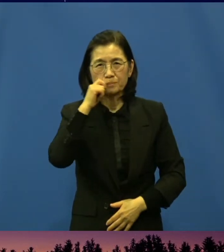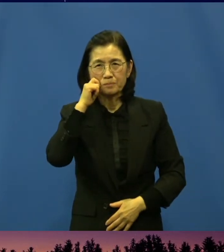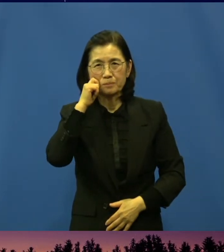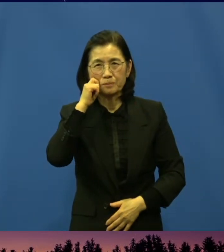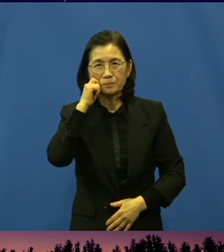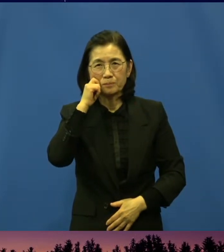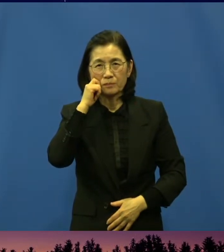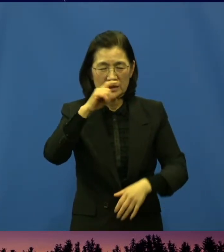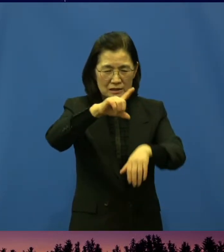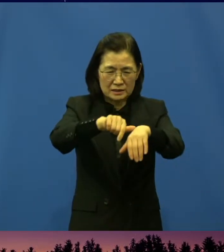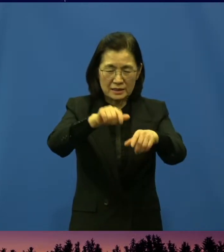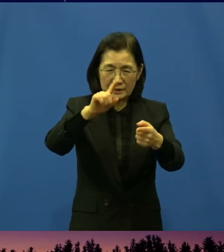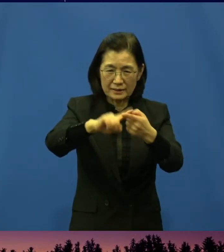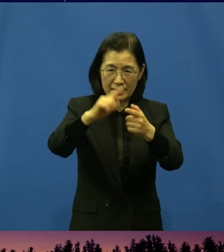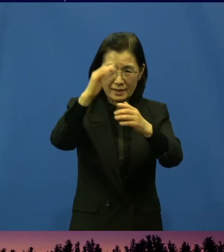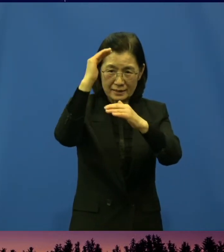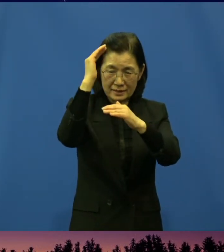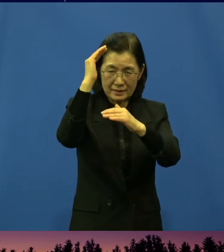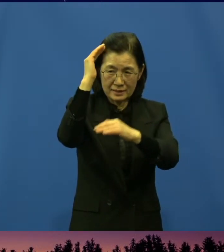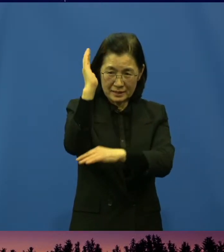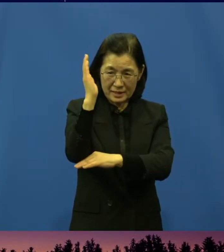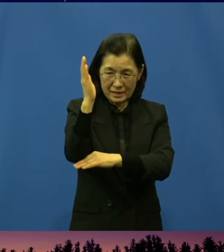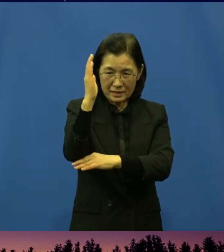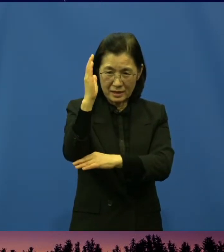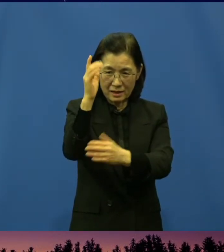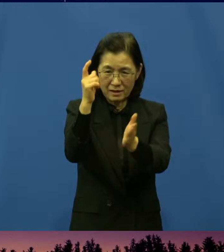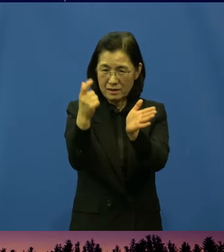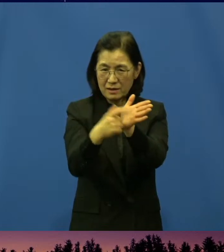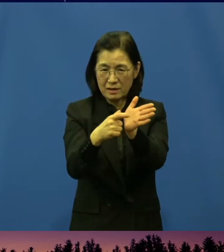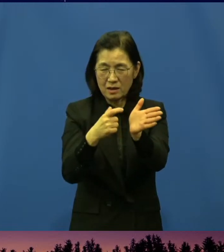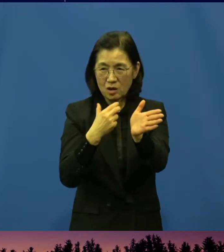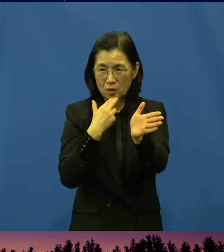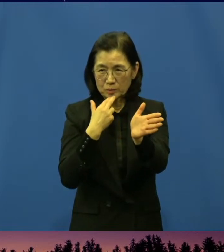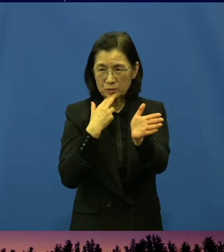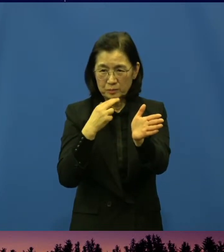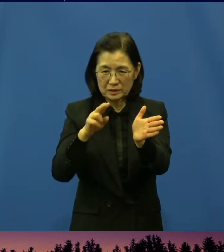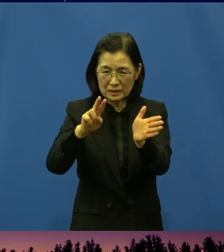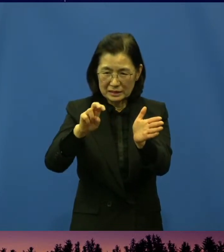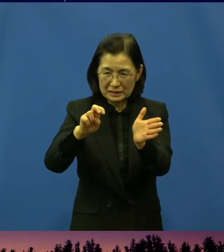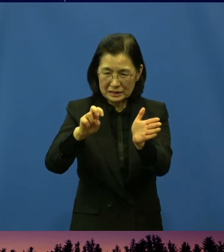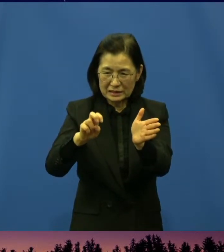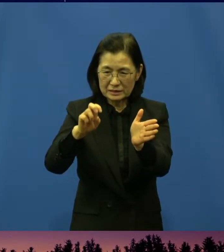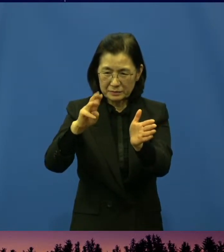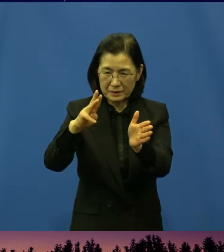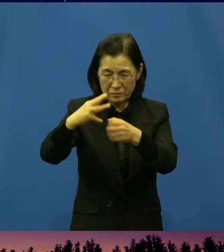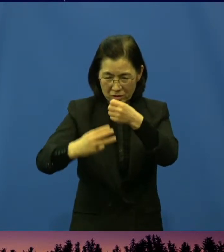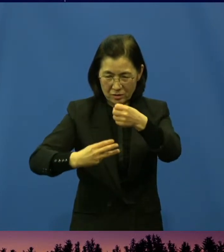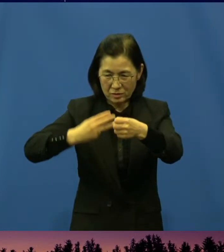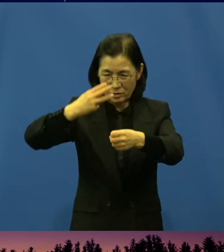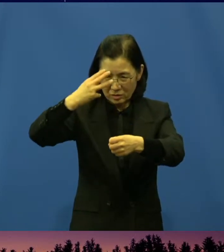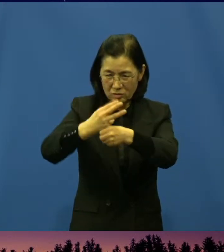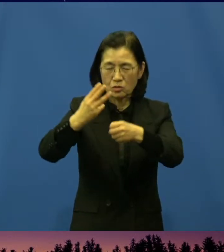86세였는데 이 한 구절 사이에 23년의 세월이 흘렀어요.